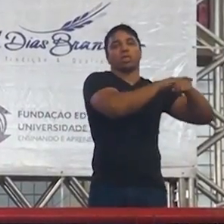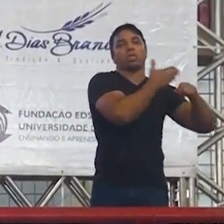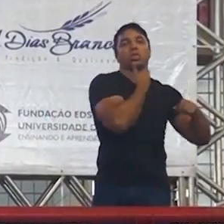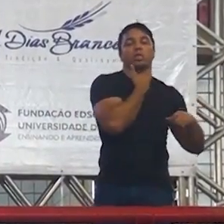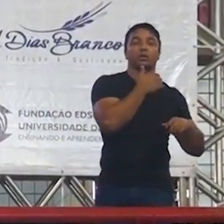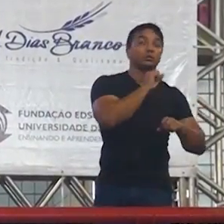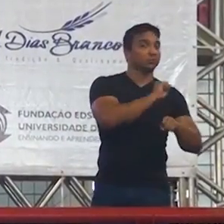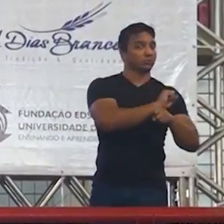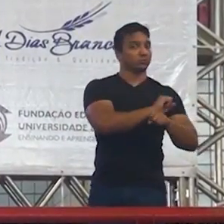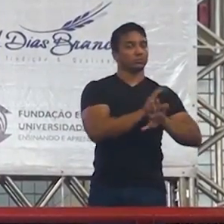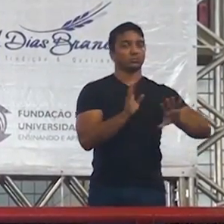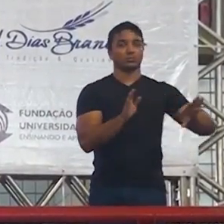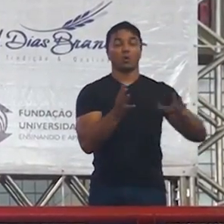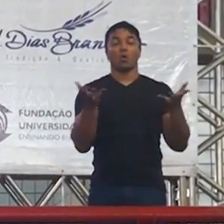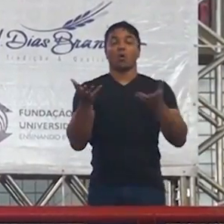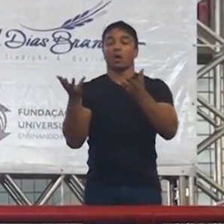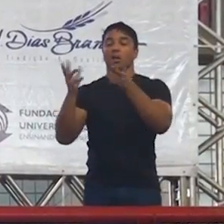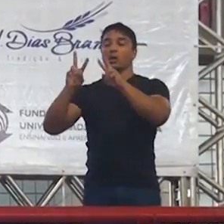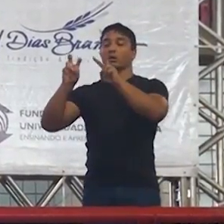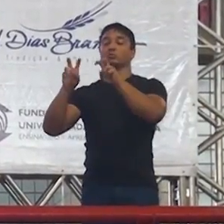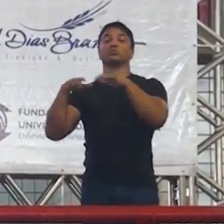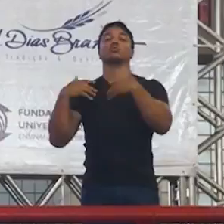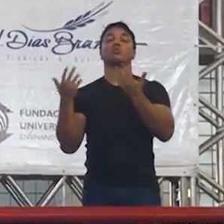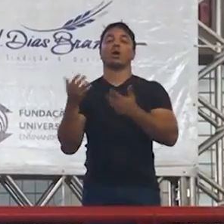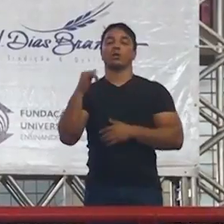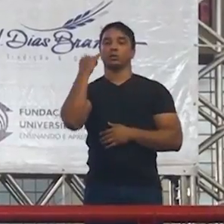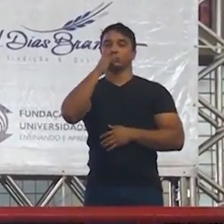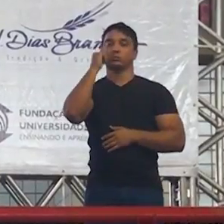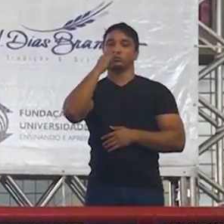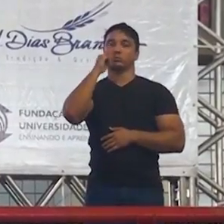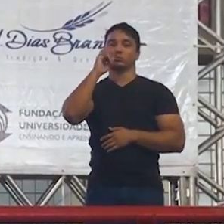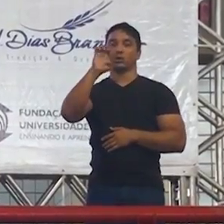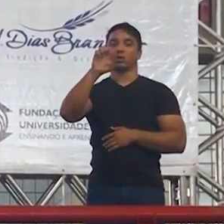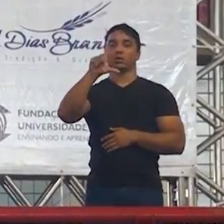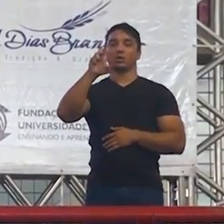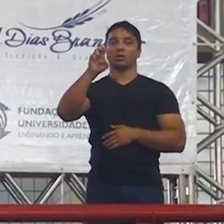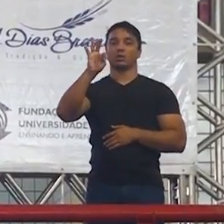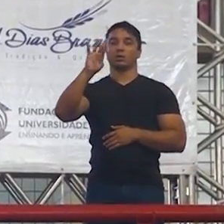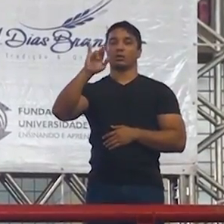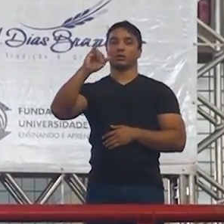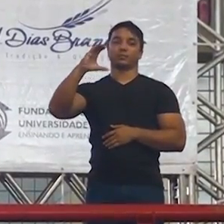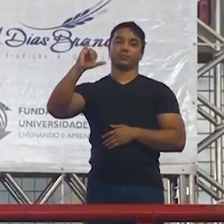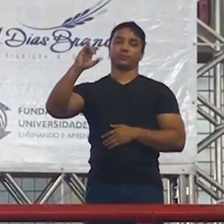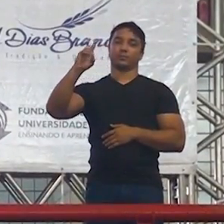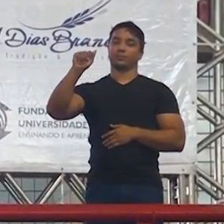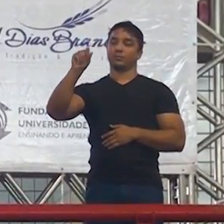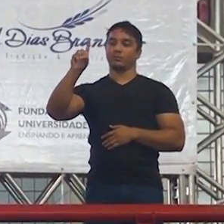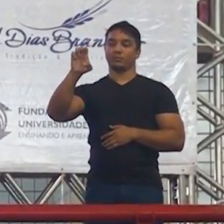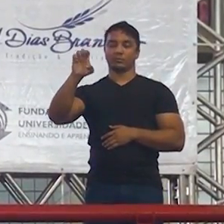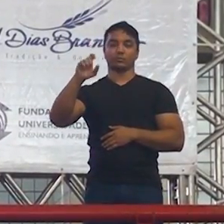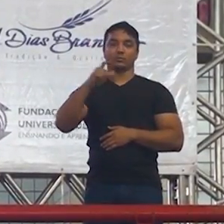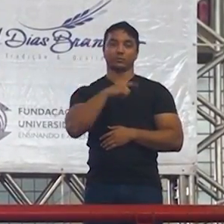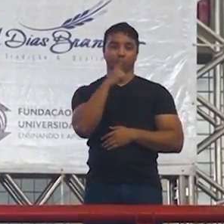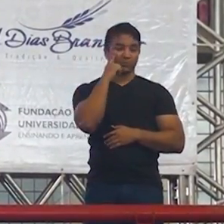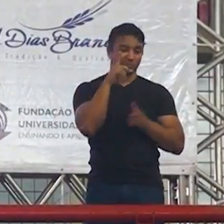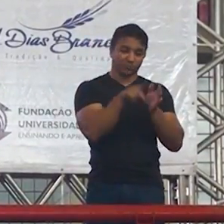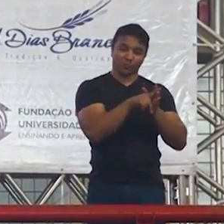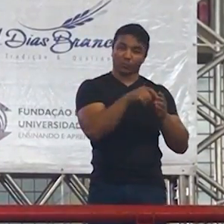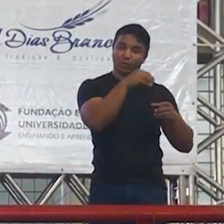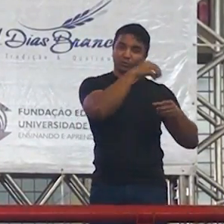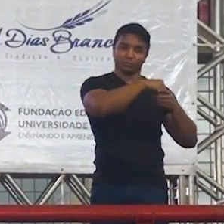aula é sobre eletricidade. Certo? Dentro das quantitativas do